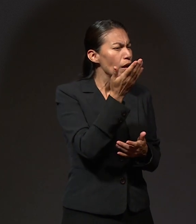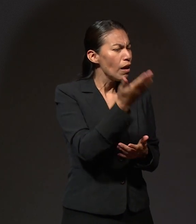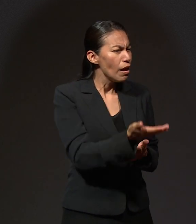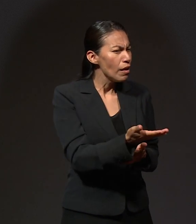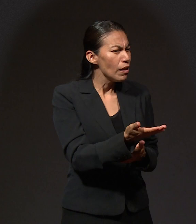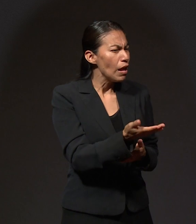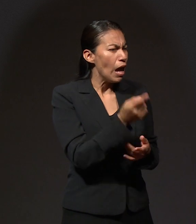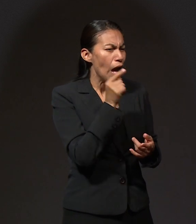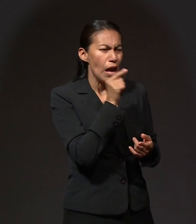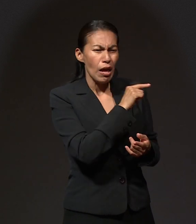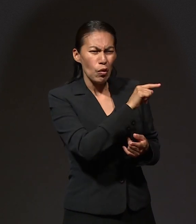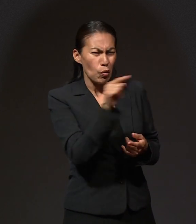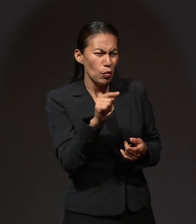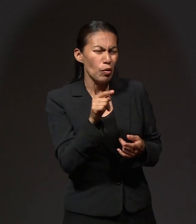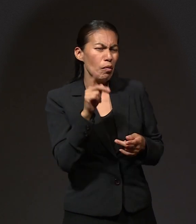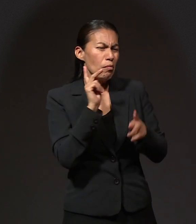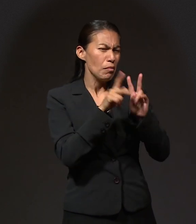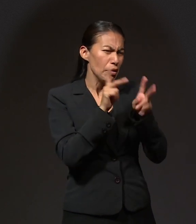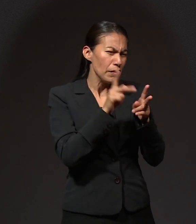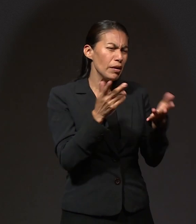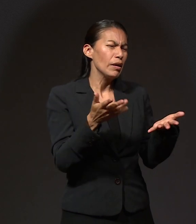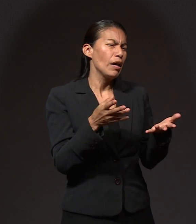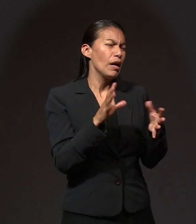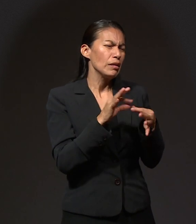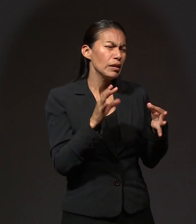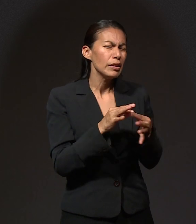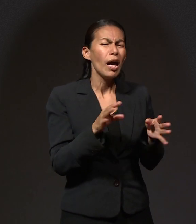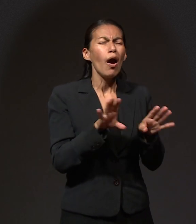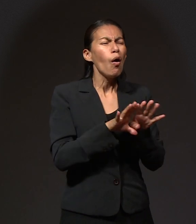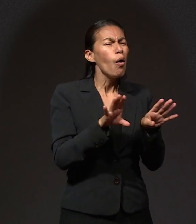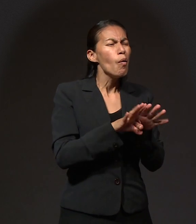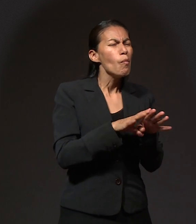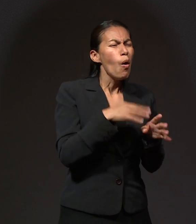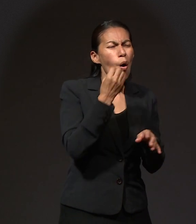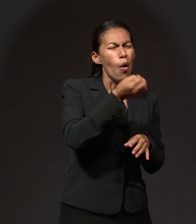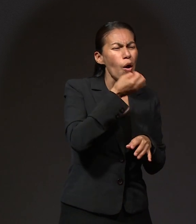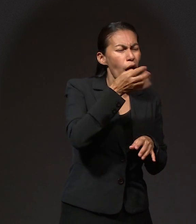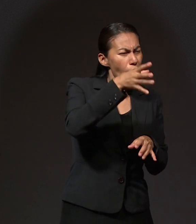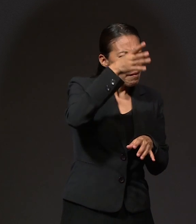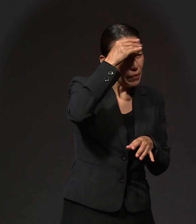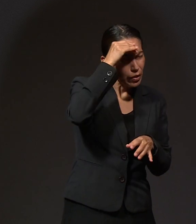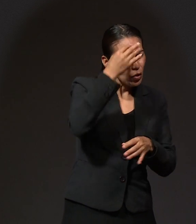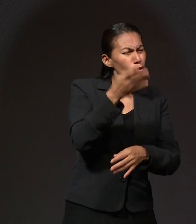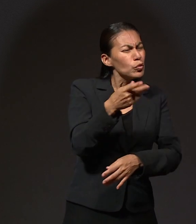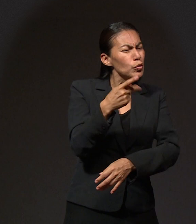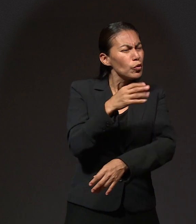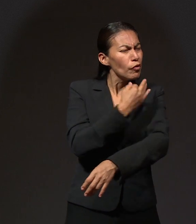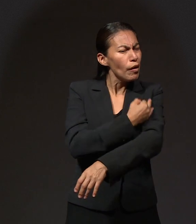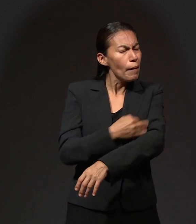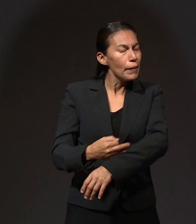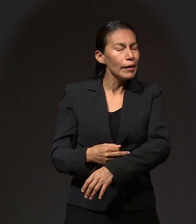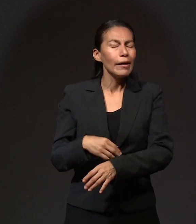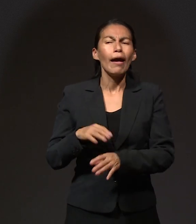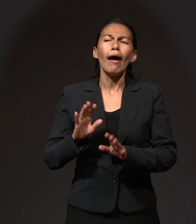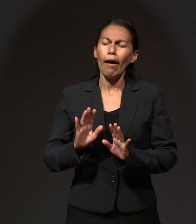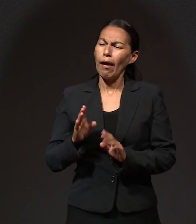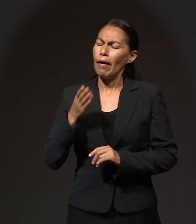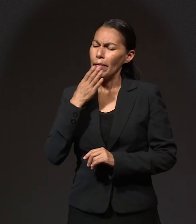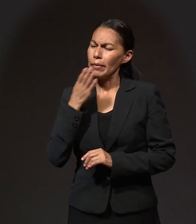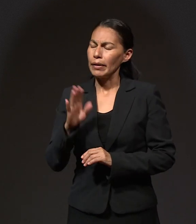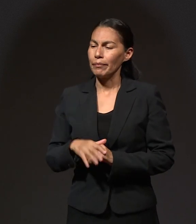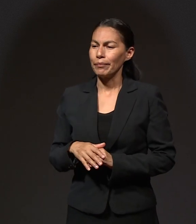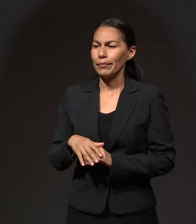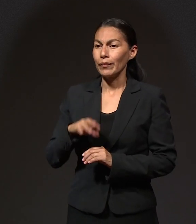¿Cómo aprendió usted a orar? Es una buena pregunta. Algo de su familia, de su trascondo, por favor.